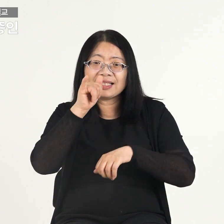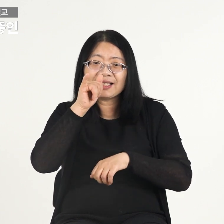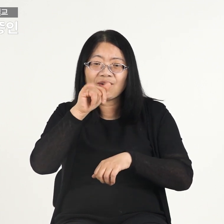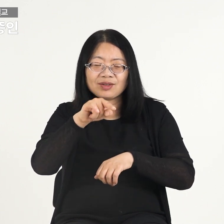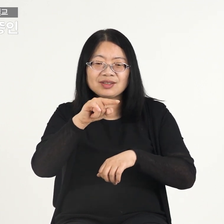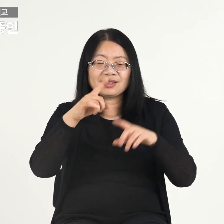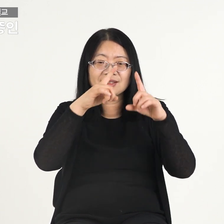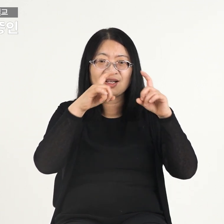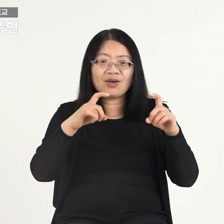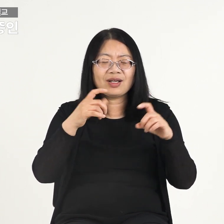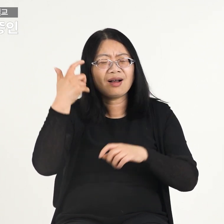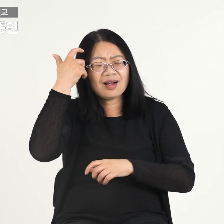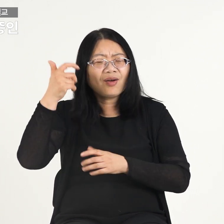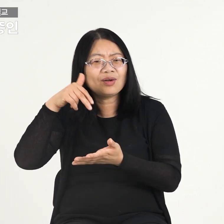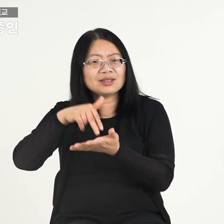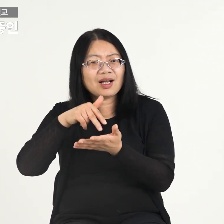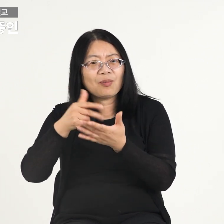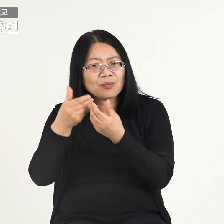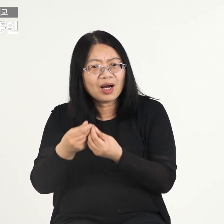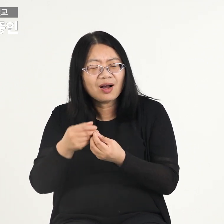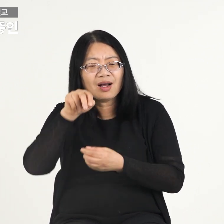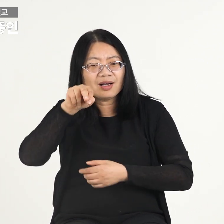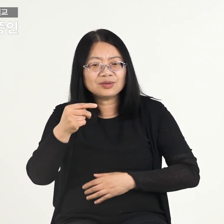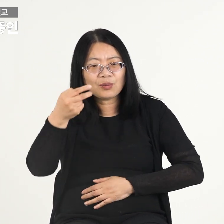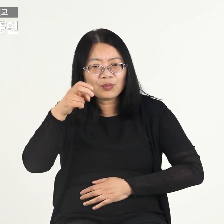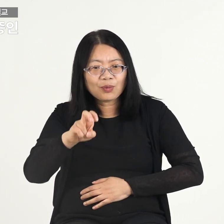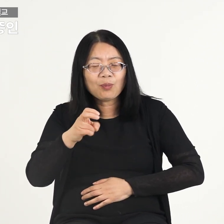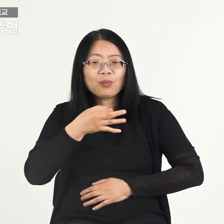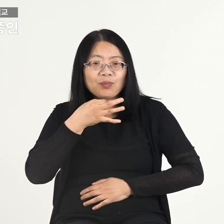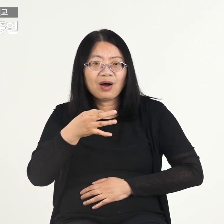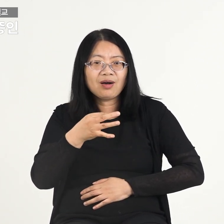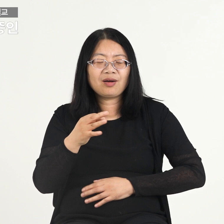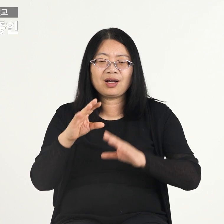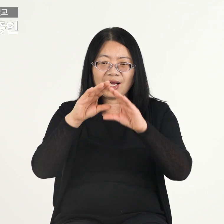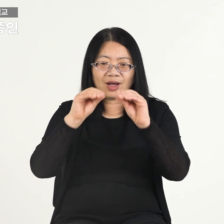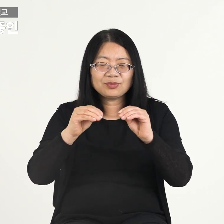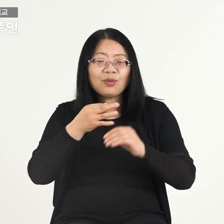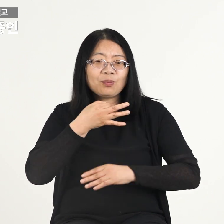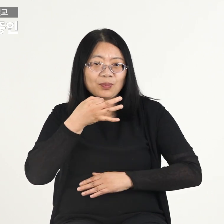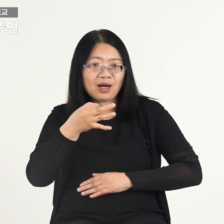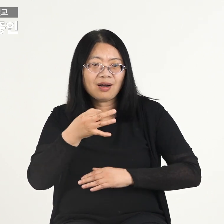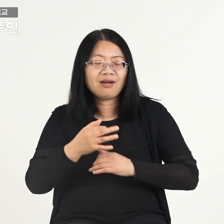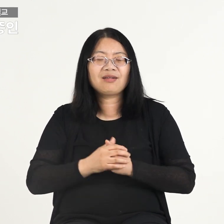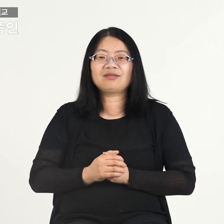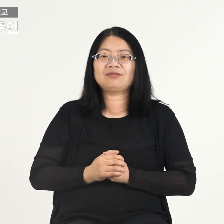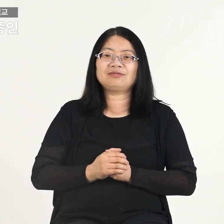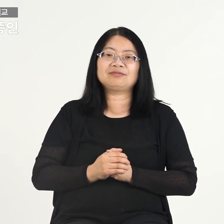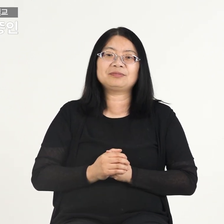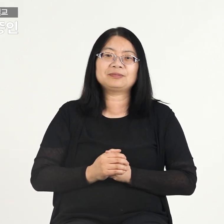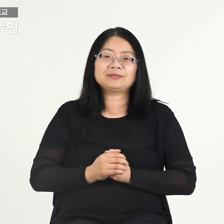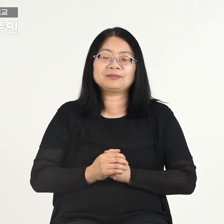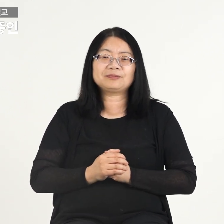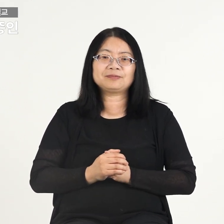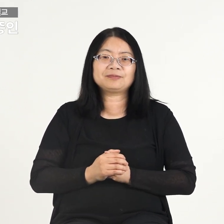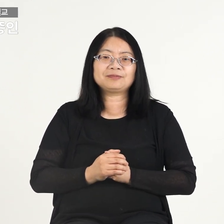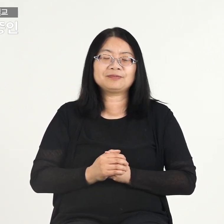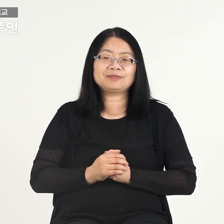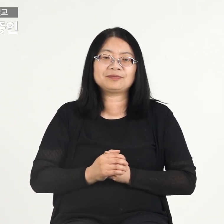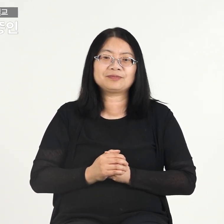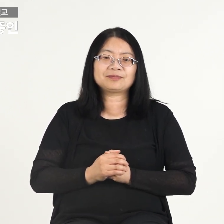성은 영적으로 하면 소돔이라고도 하고 애굽이라고도 하니. 자, 앞을 보십시다.